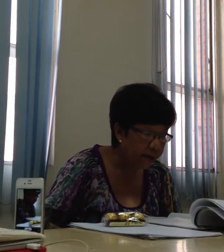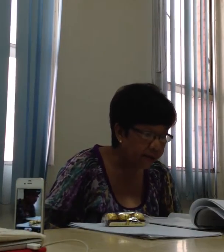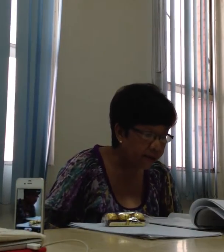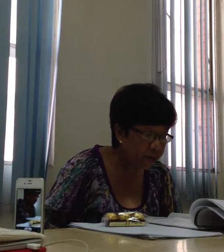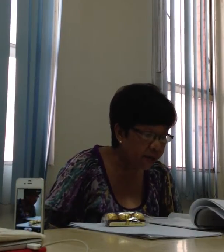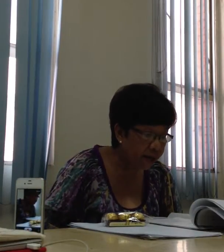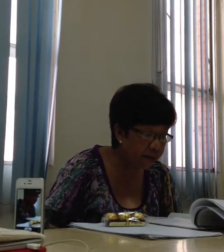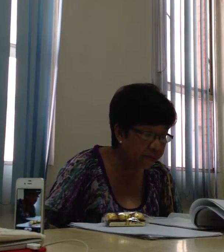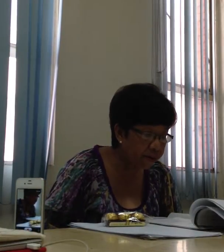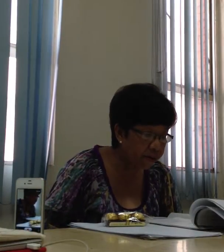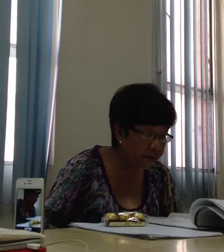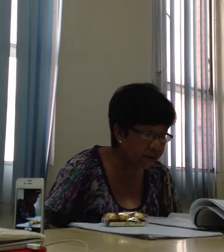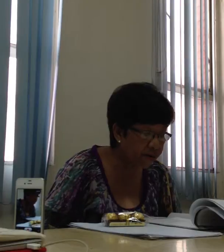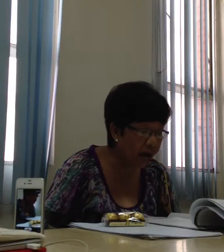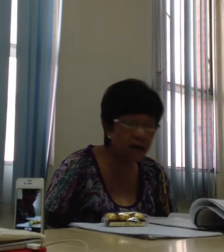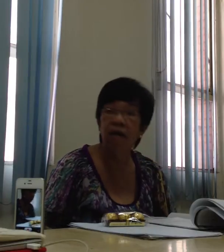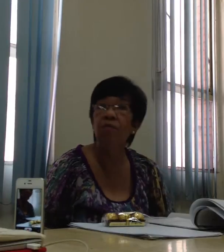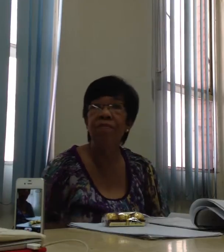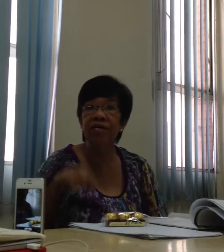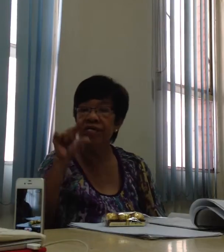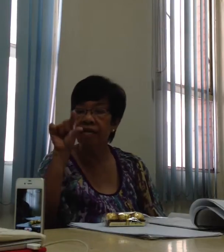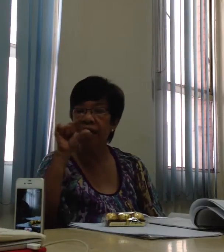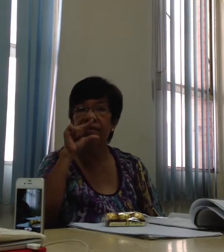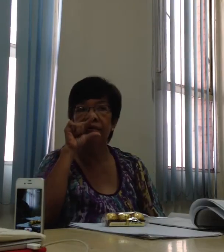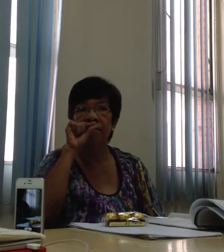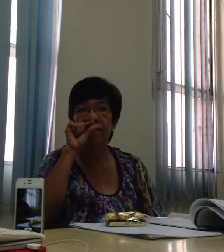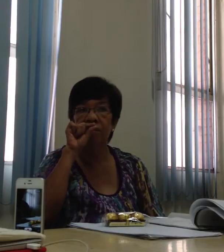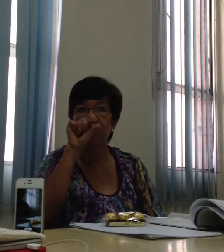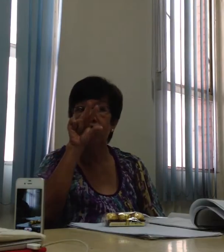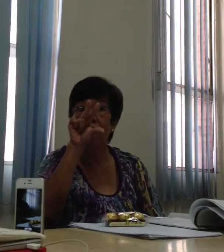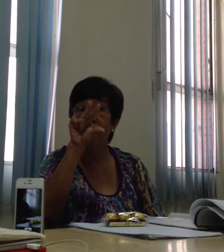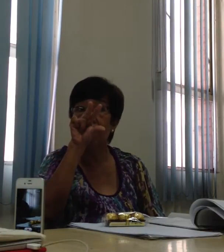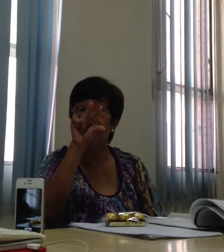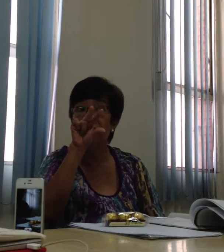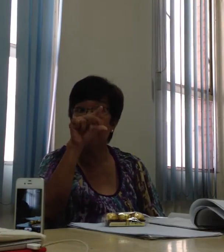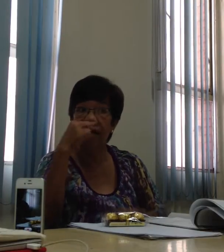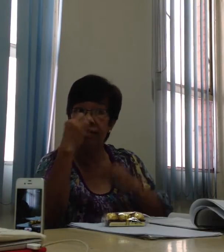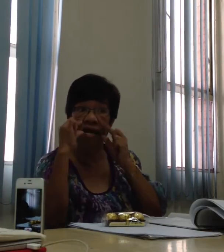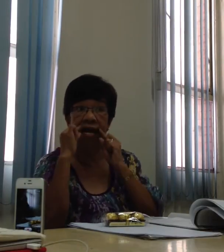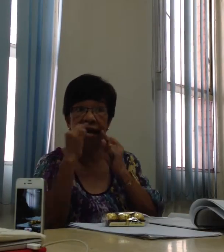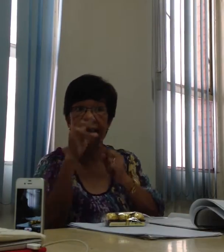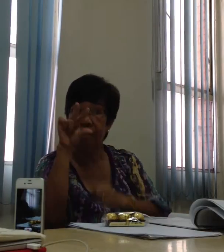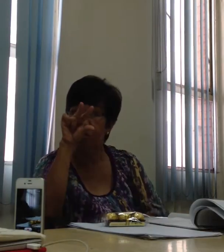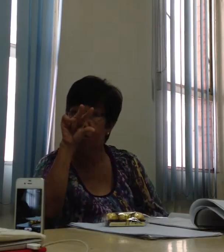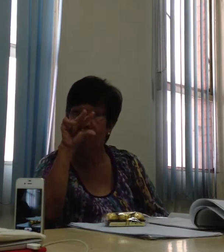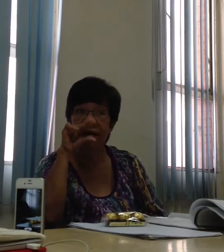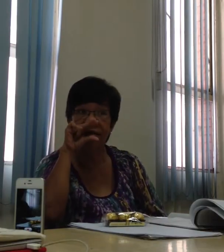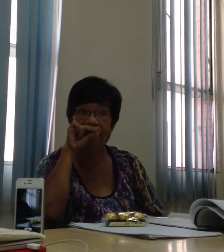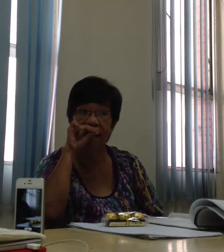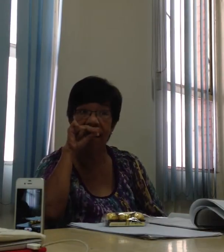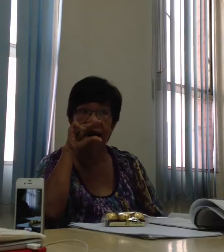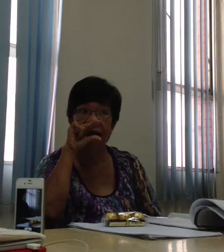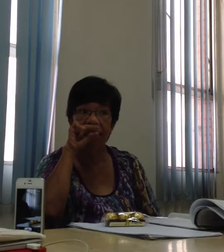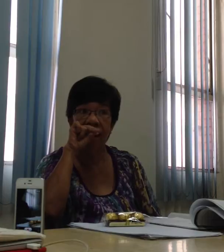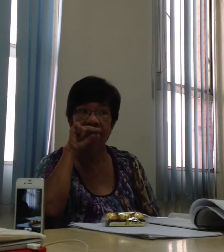And then we have duck. Bird is like this. Yung duck. Mataba siya. So malaki siya.